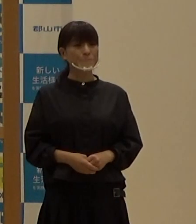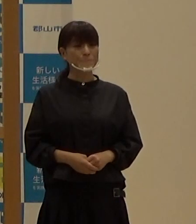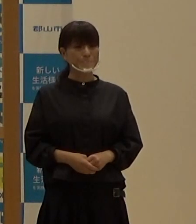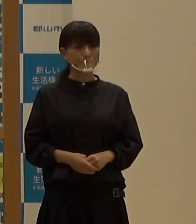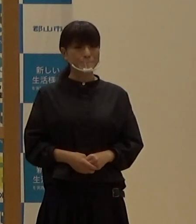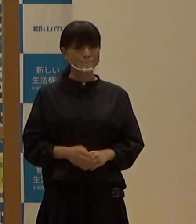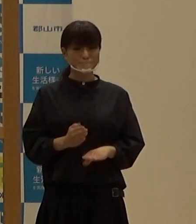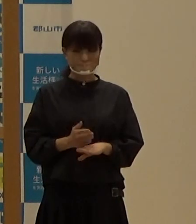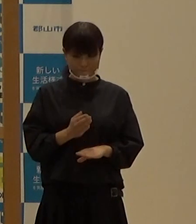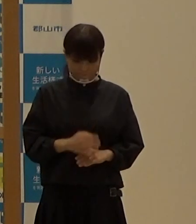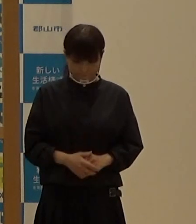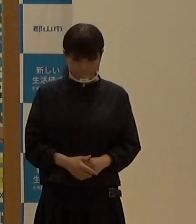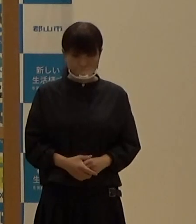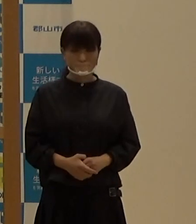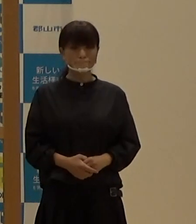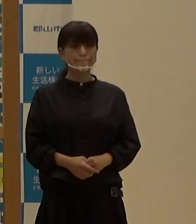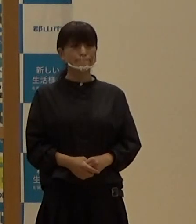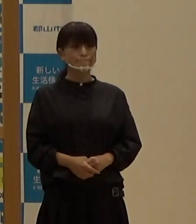ありがとうございます、 はい、